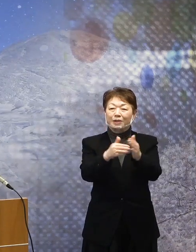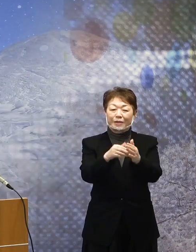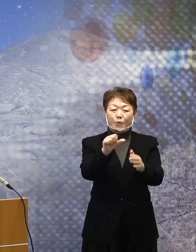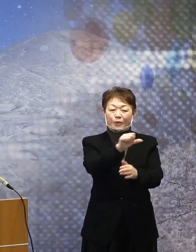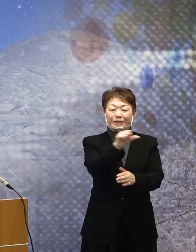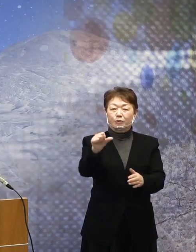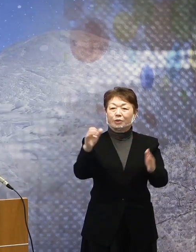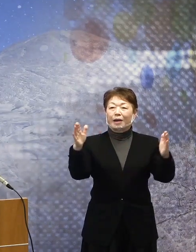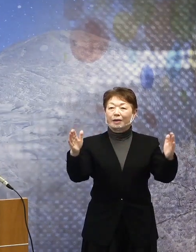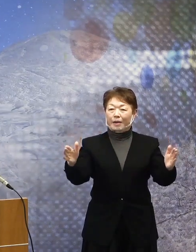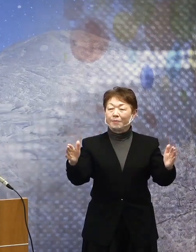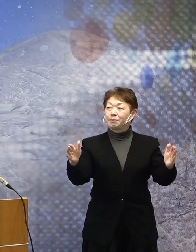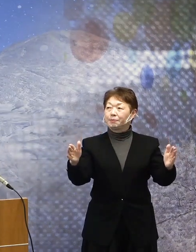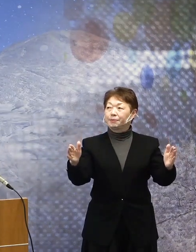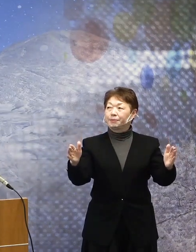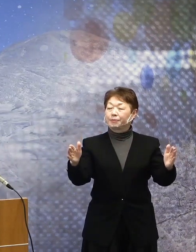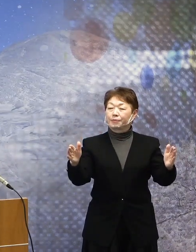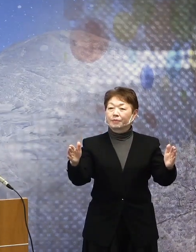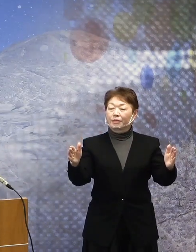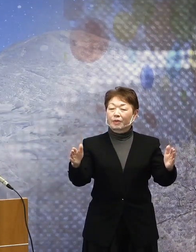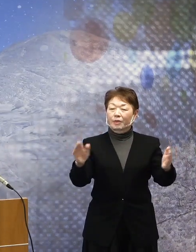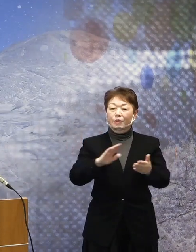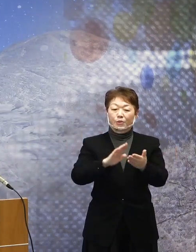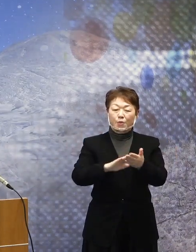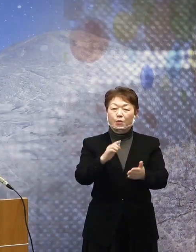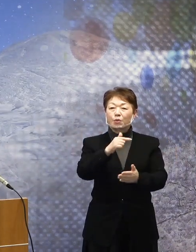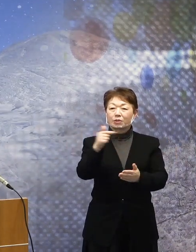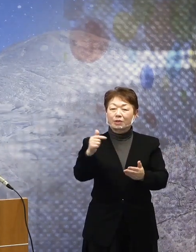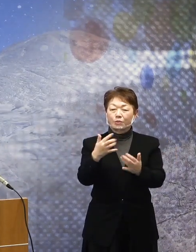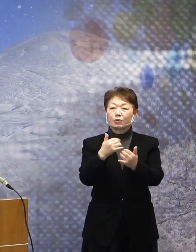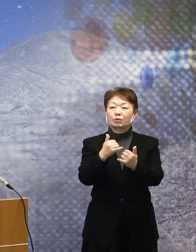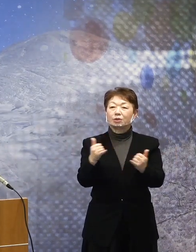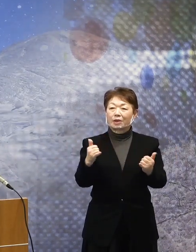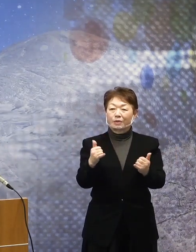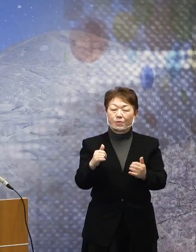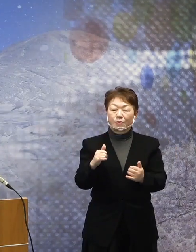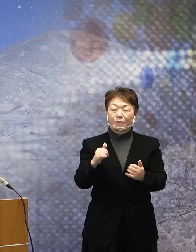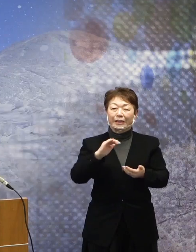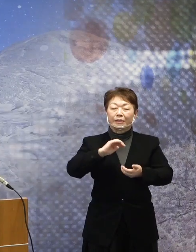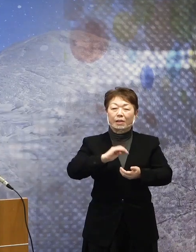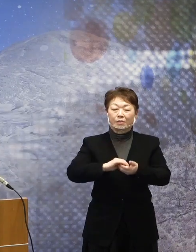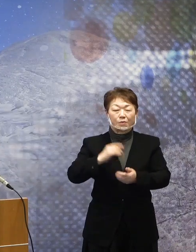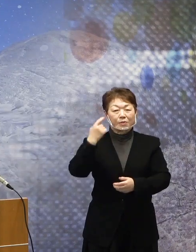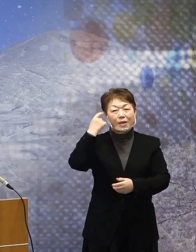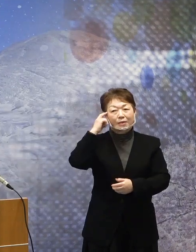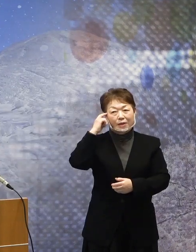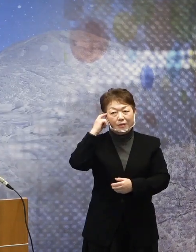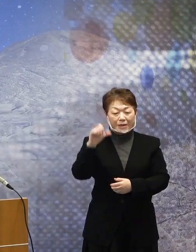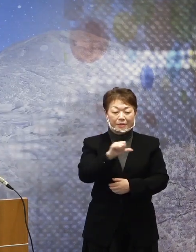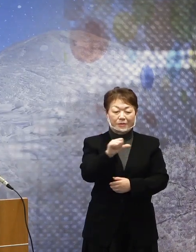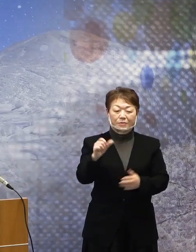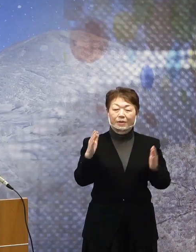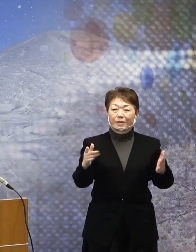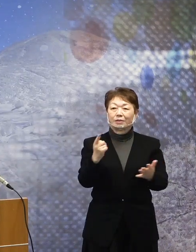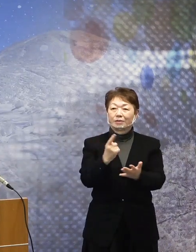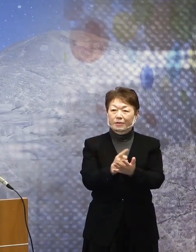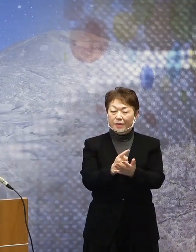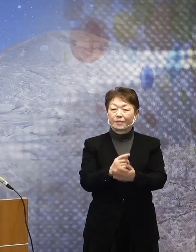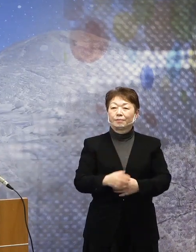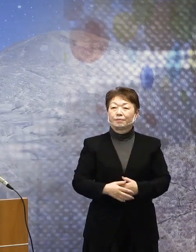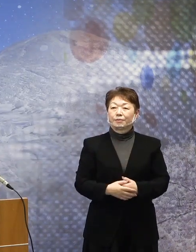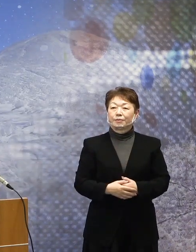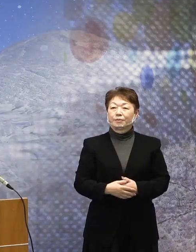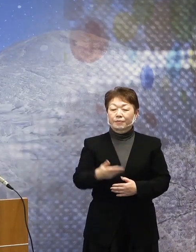ところ見込んでいます。例の濃厚接触者の期間も一定程度考慮しながらそのように対応します。 それ